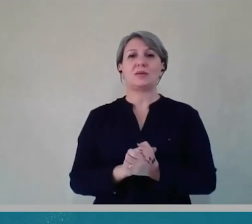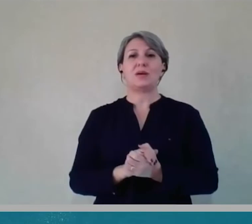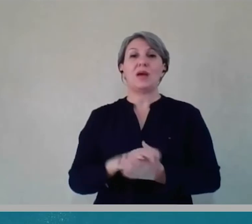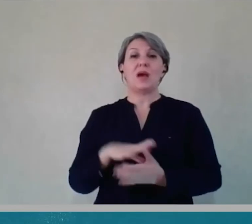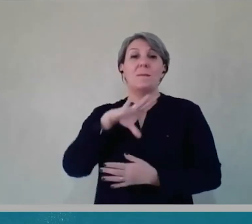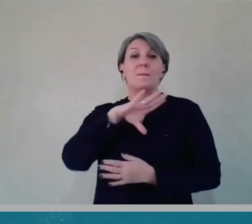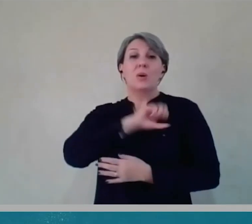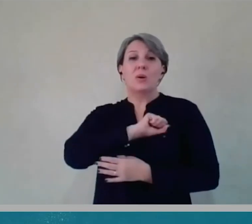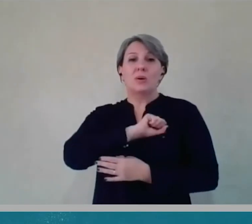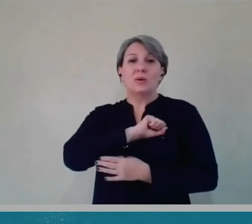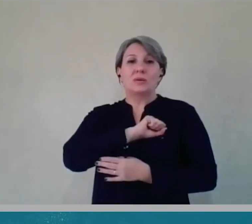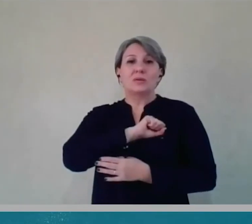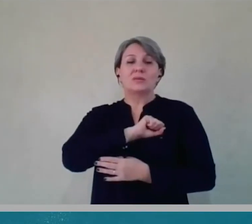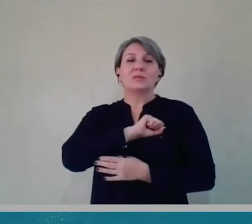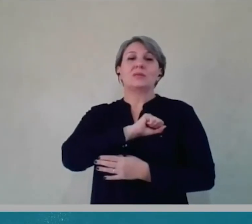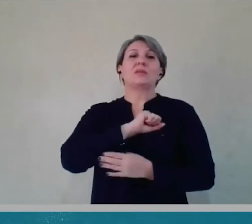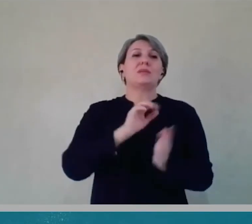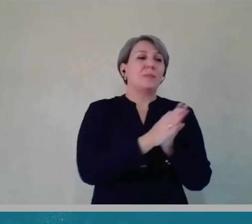Deus.